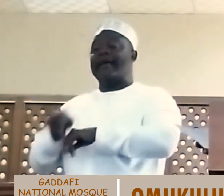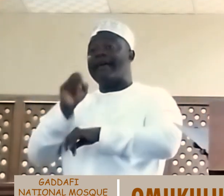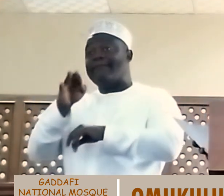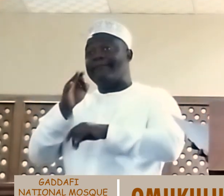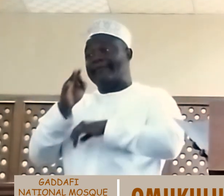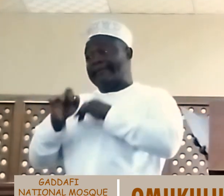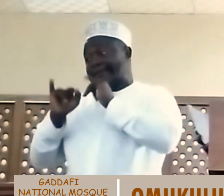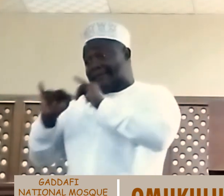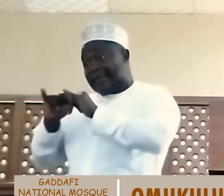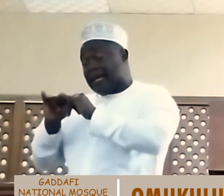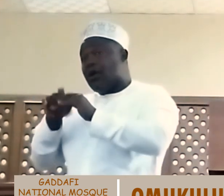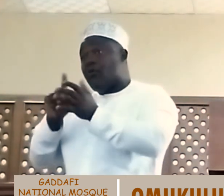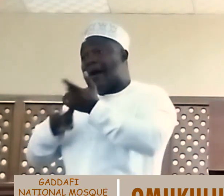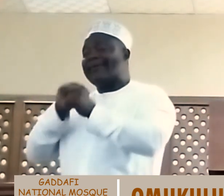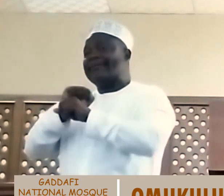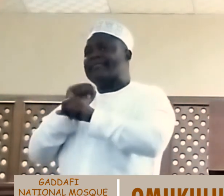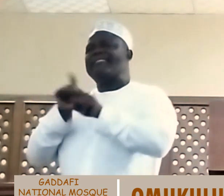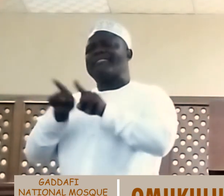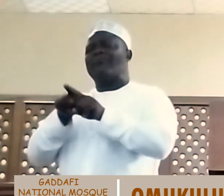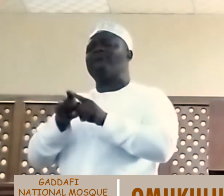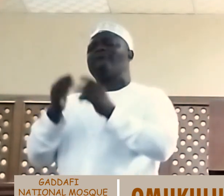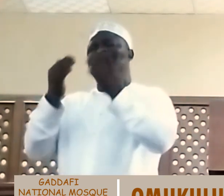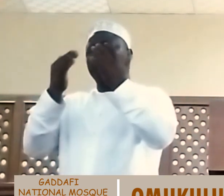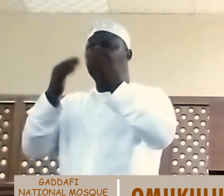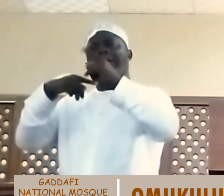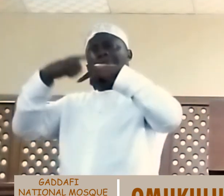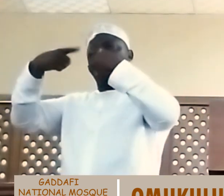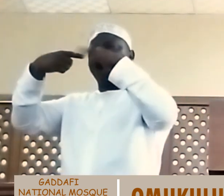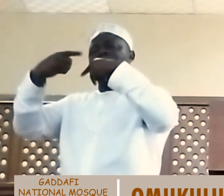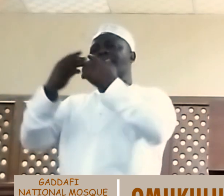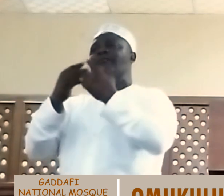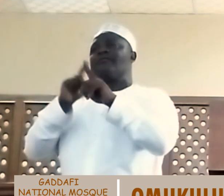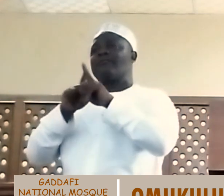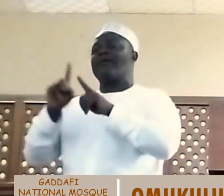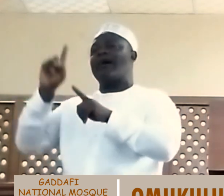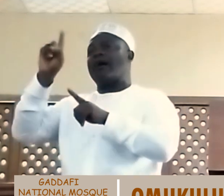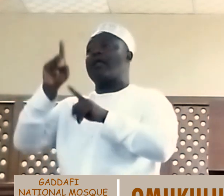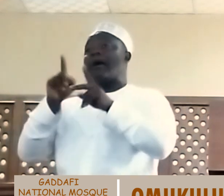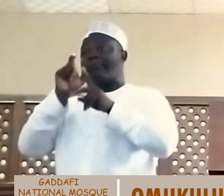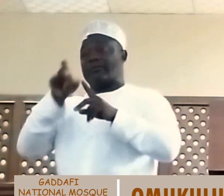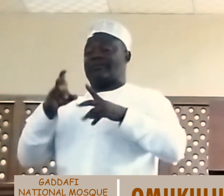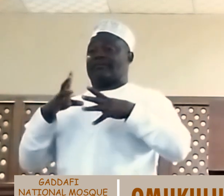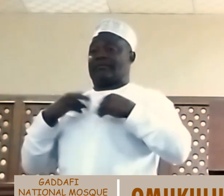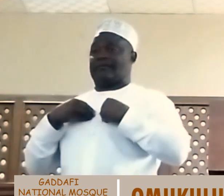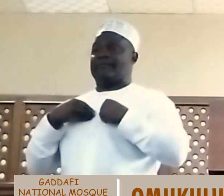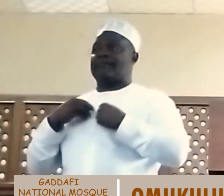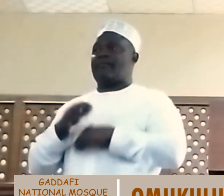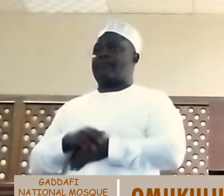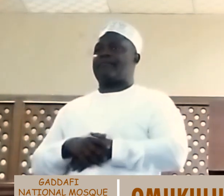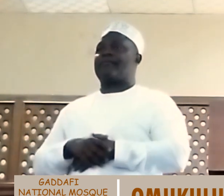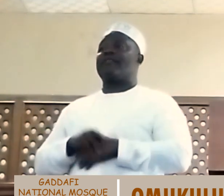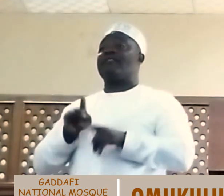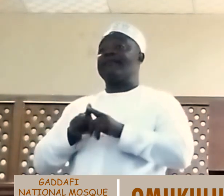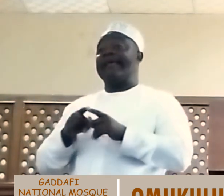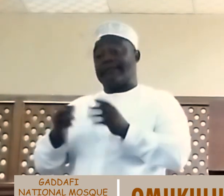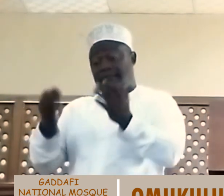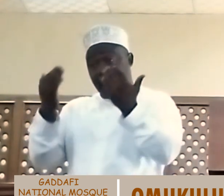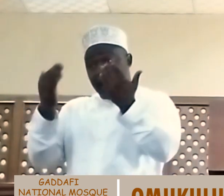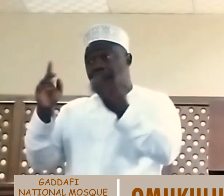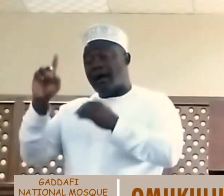ij'al li dhikran jamila bayna ibadika al mu'minin. Agamantai Allah